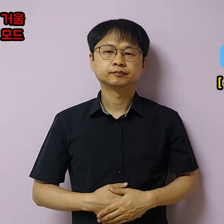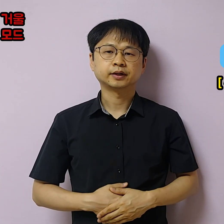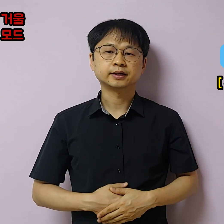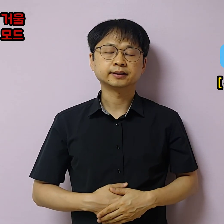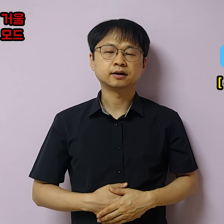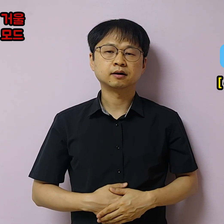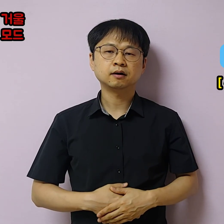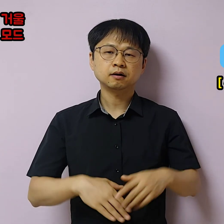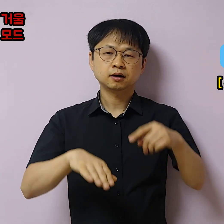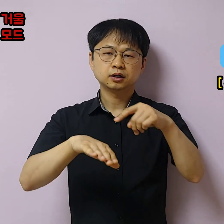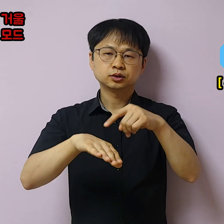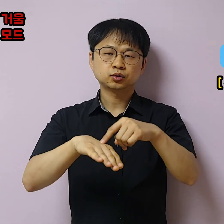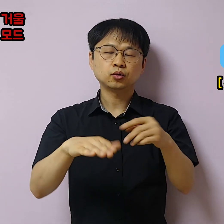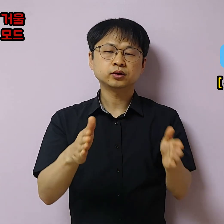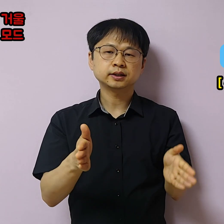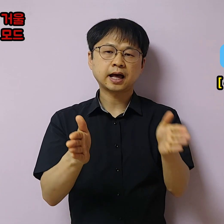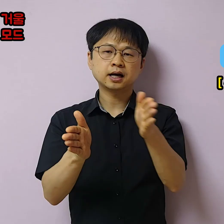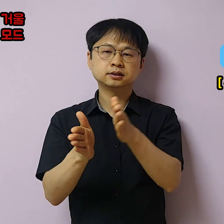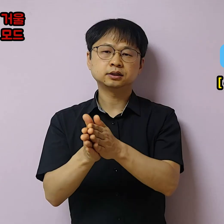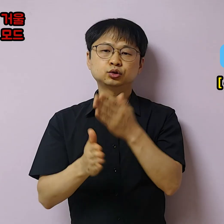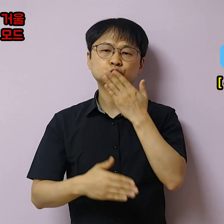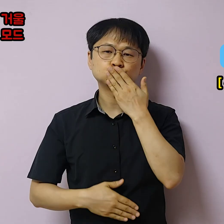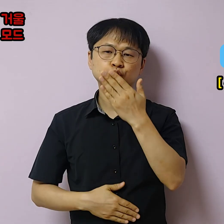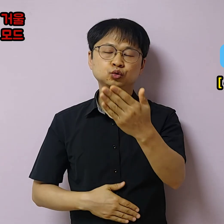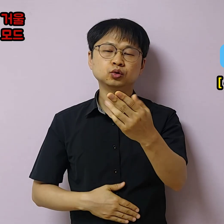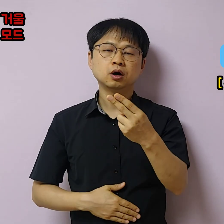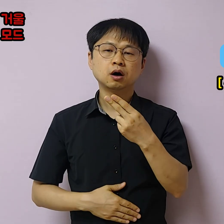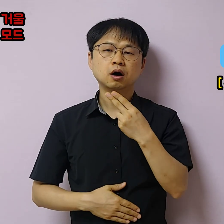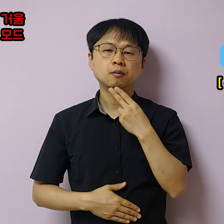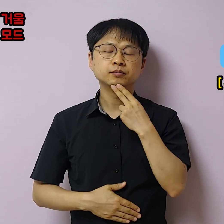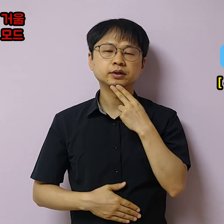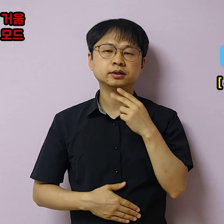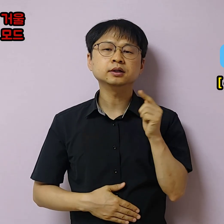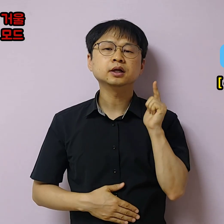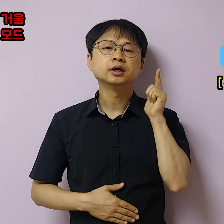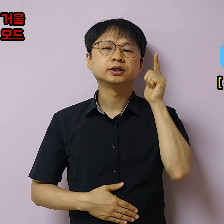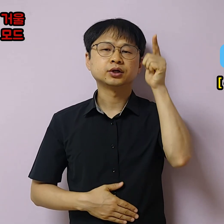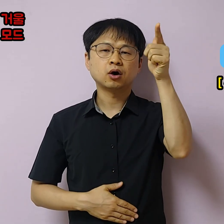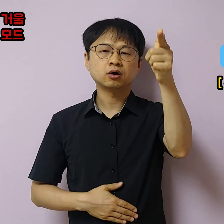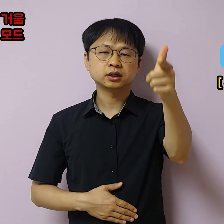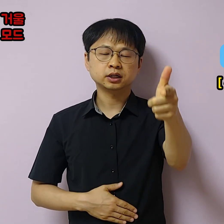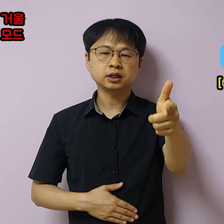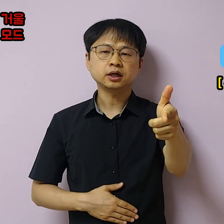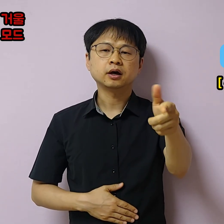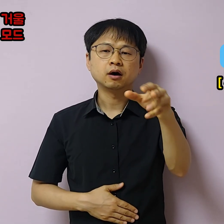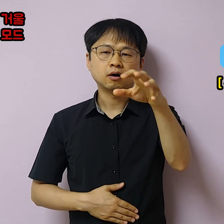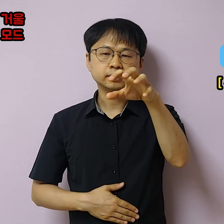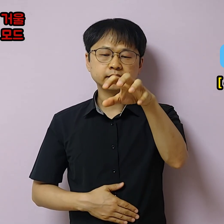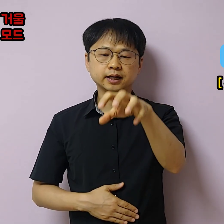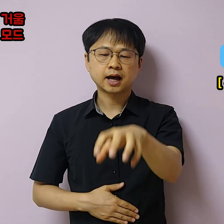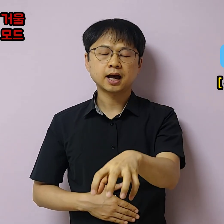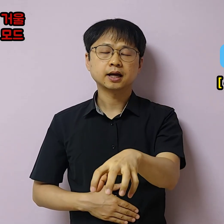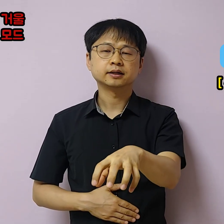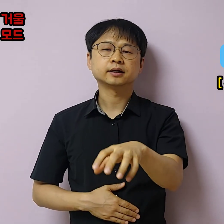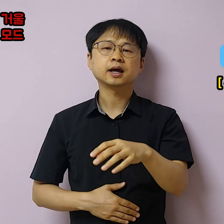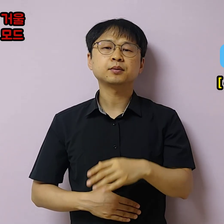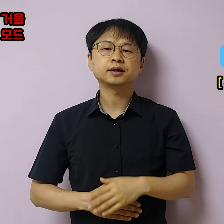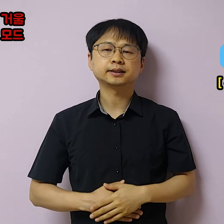네, 그래서 손 닿을 수 없는 저기 어딘가 이렇게